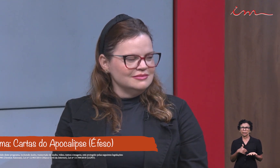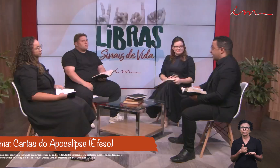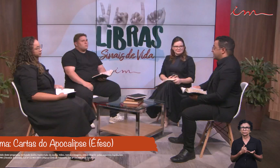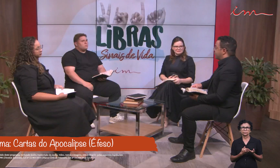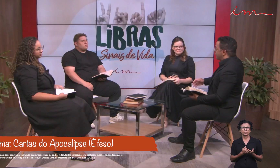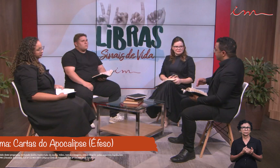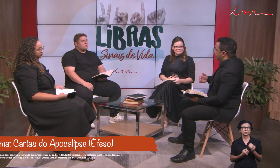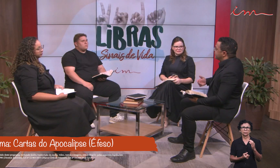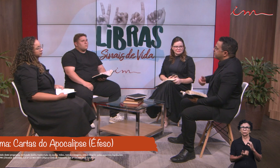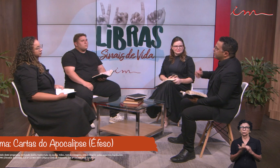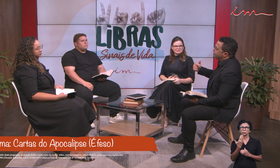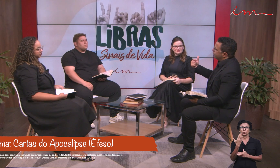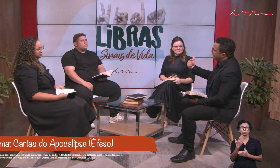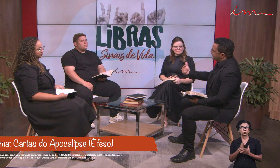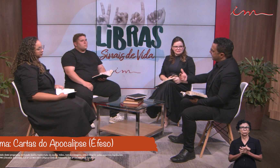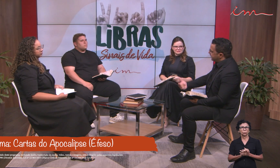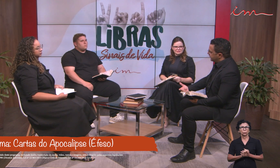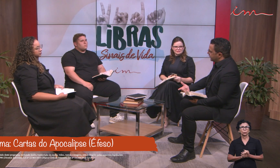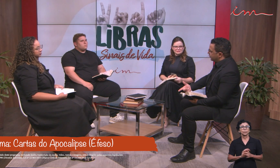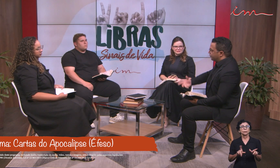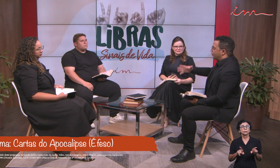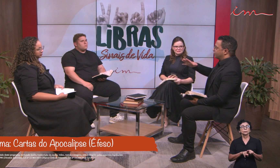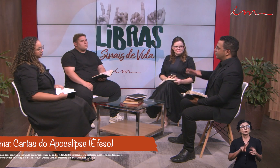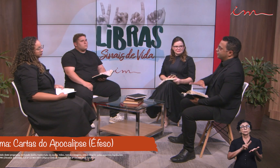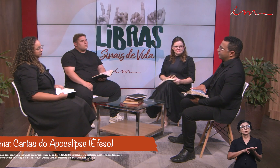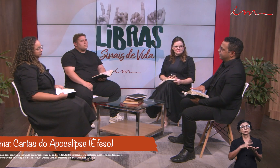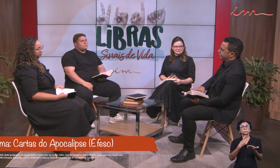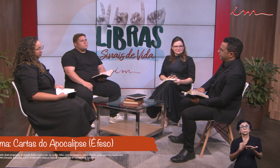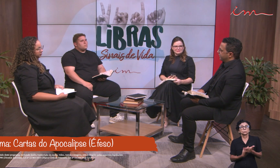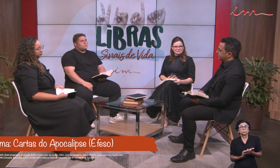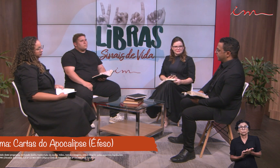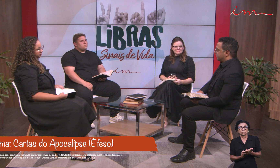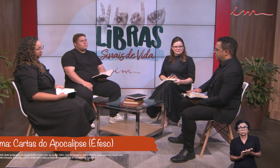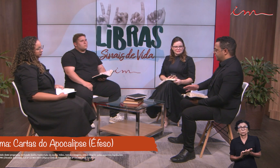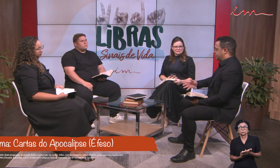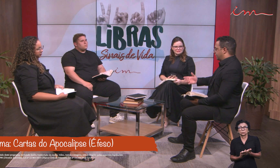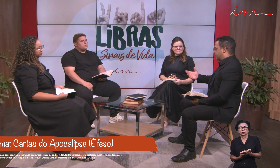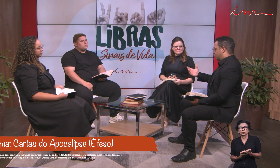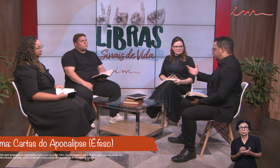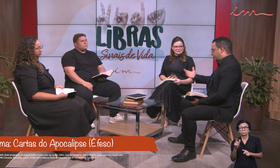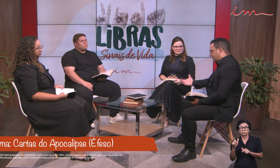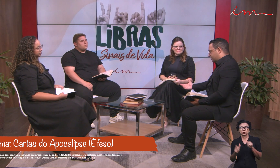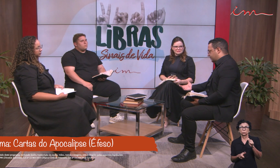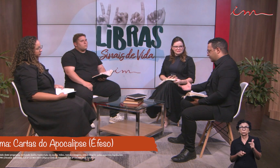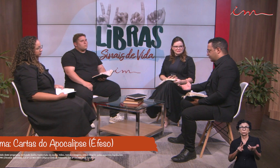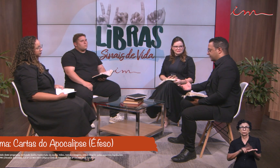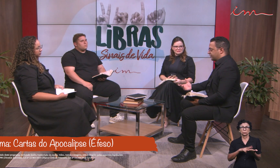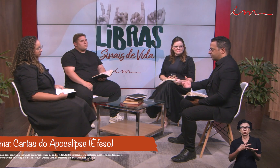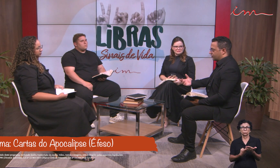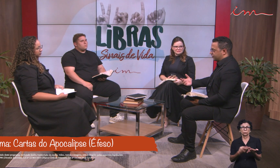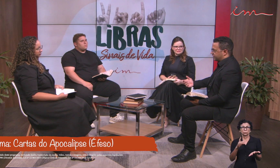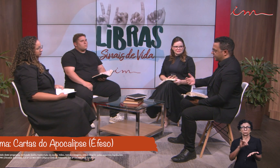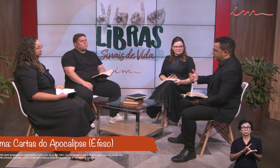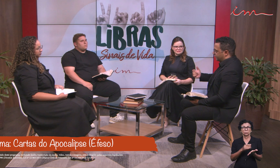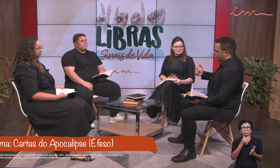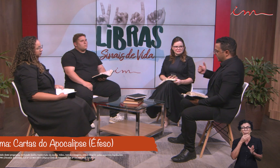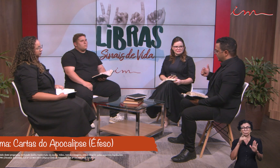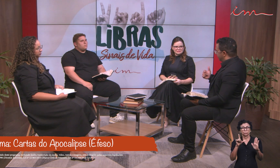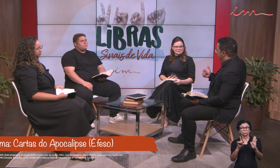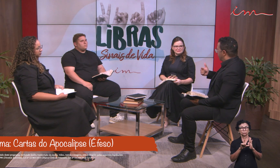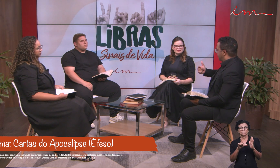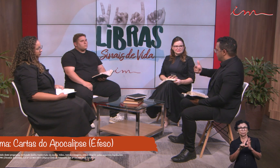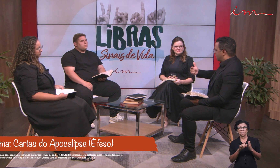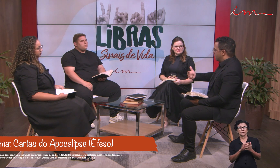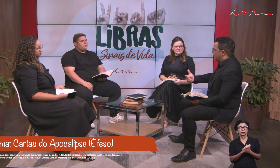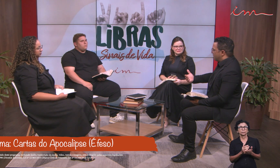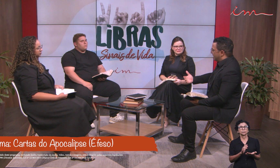autores, e aí depois vem as traduções ainda dos autores originais, né? A gente tem o Lutero, que foi que trouxe, né, do